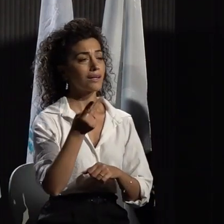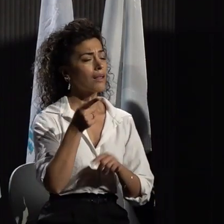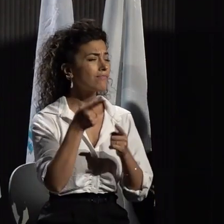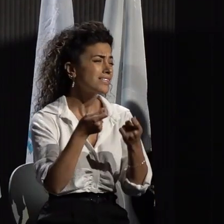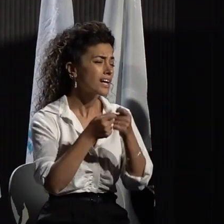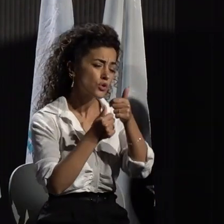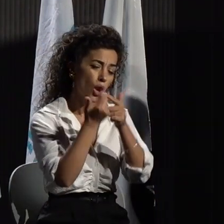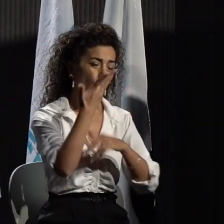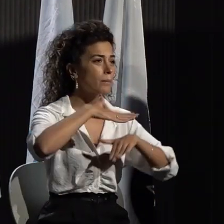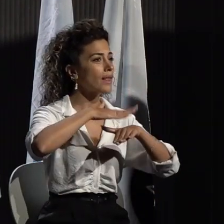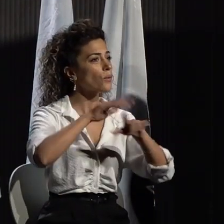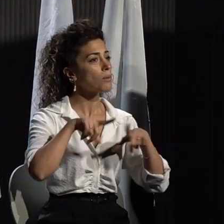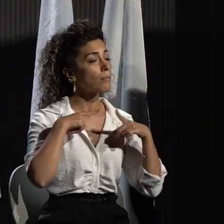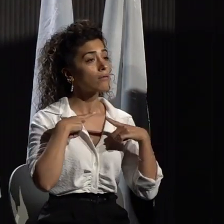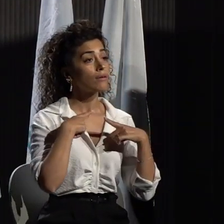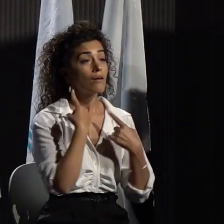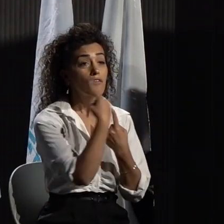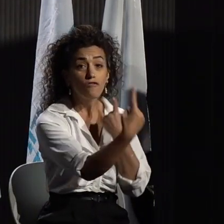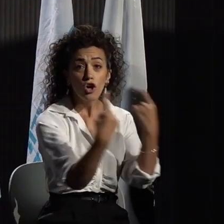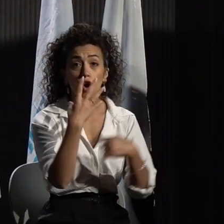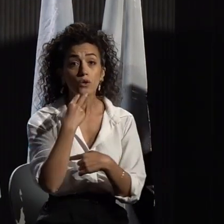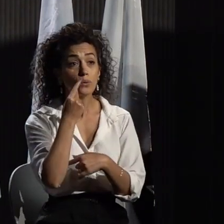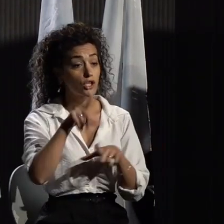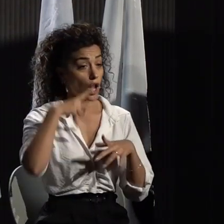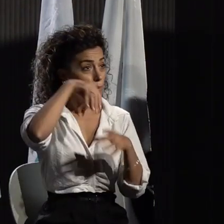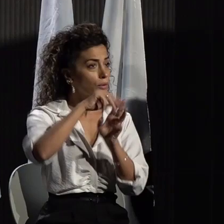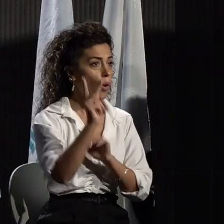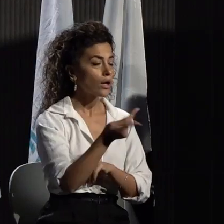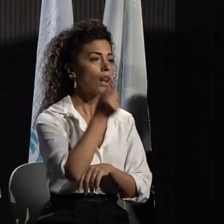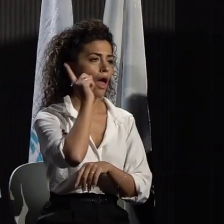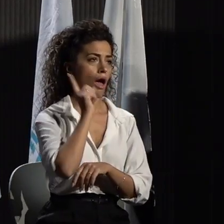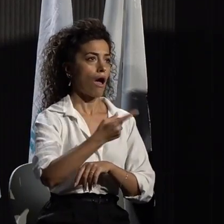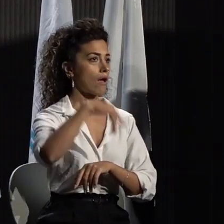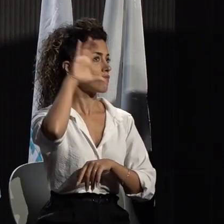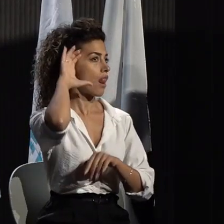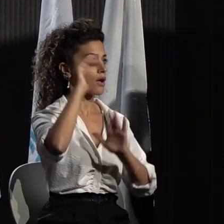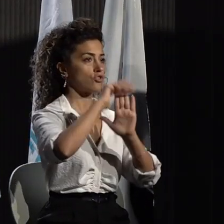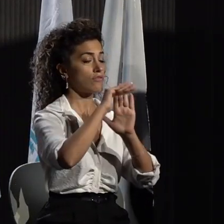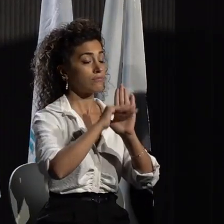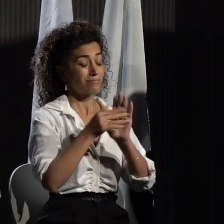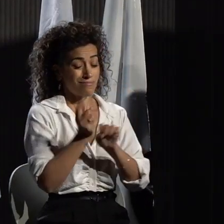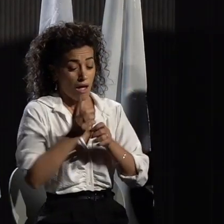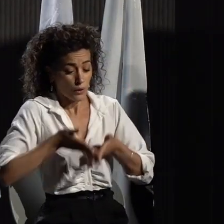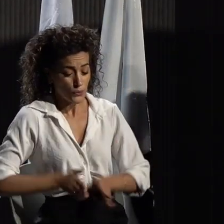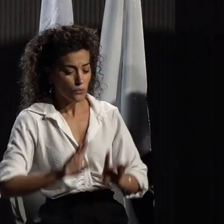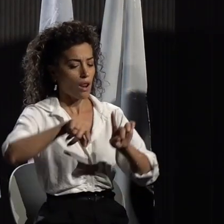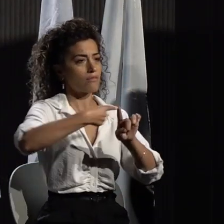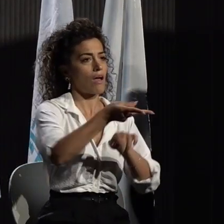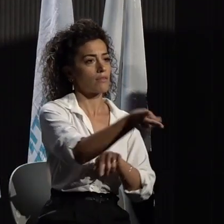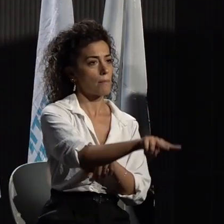החיים וחיבה כל יהודי שהתגורר בתחומה להשתייך אליה משעת לידתו ועד